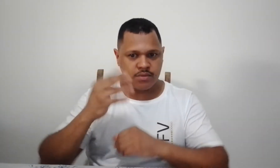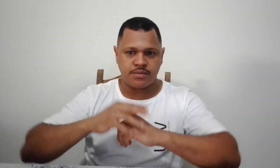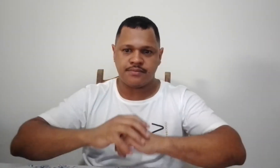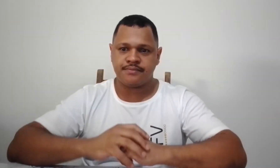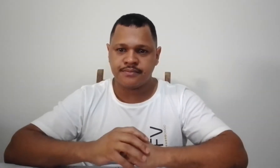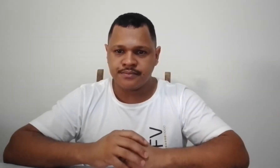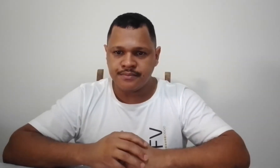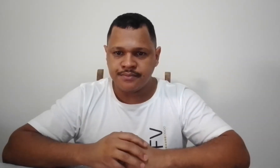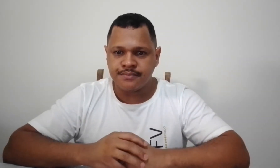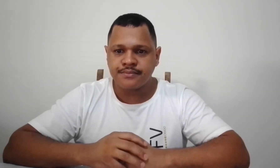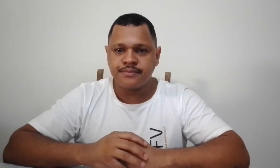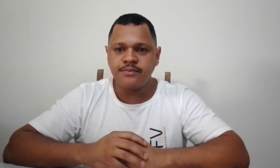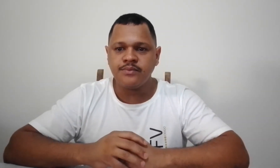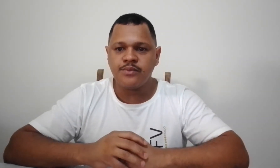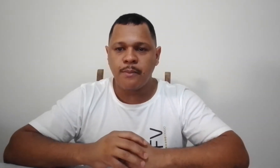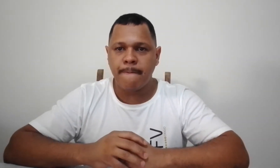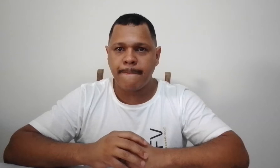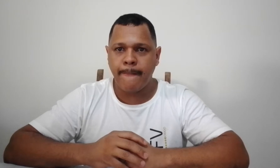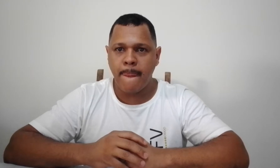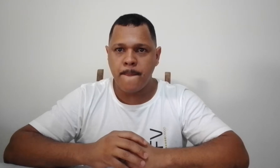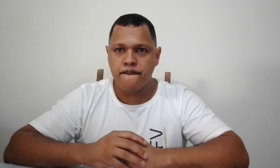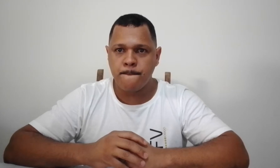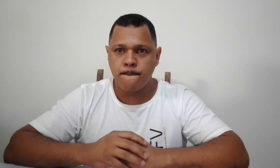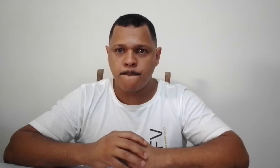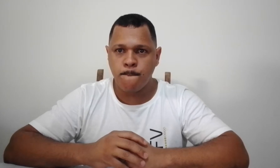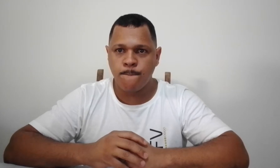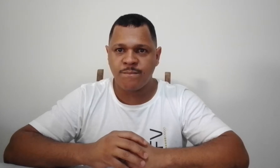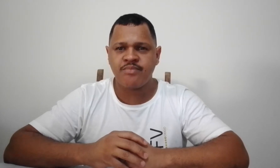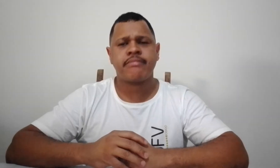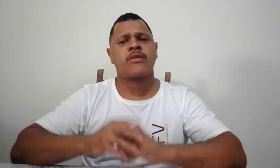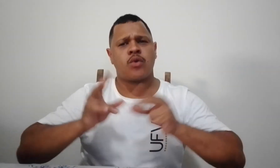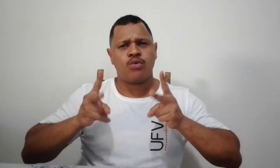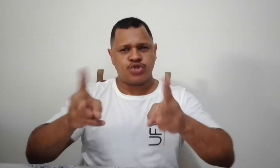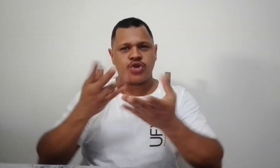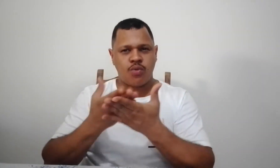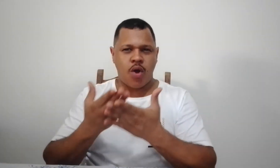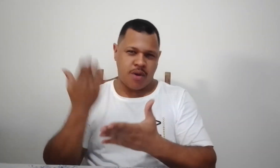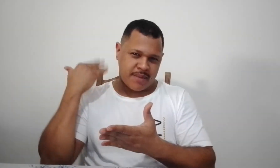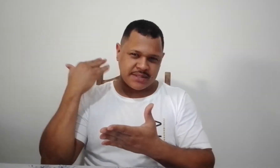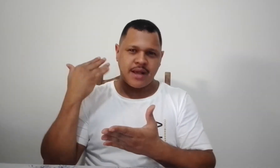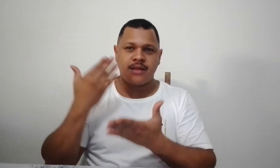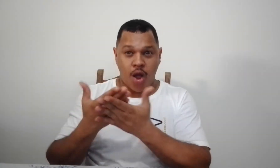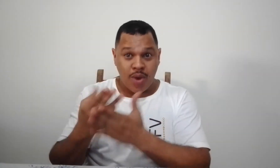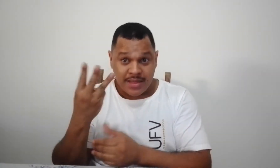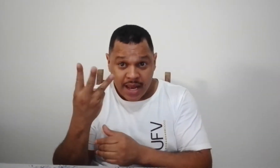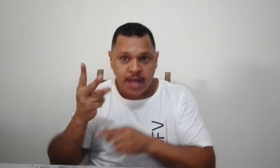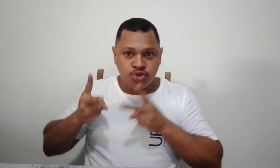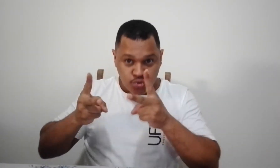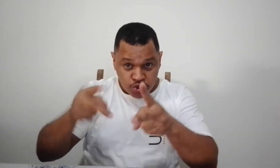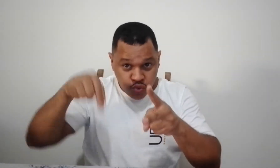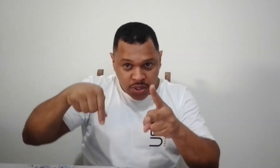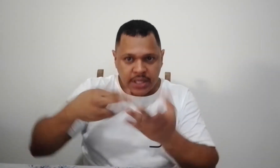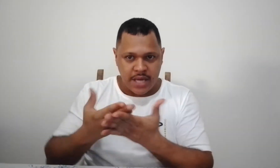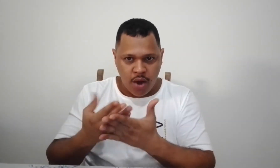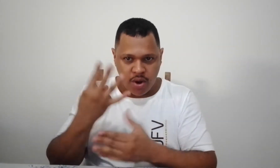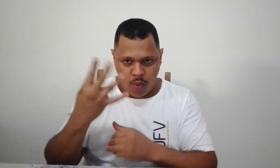4, circuitos monofásicos de corrente alternada. Continuando a nossa aula 3, se a gente considerar esse circuito um resistor